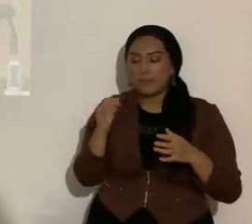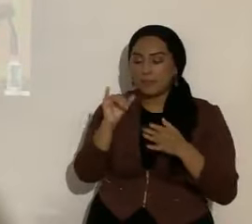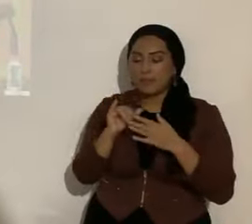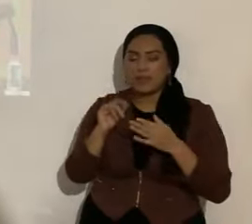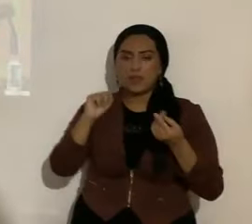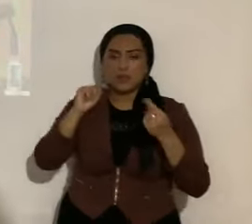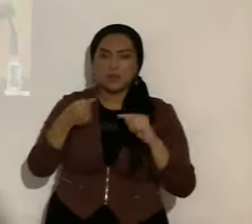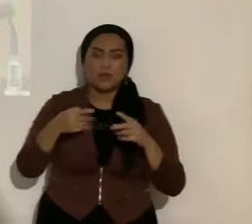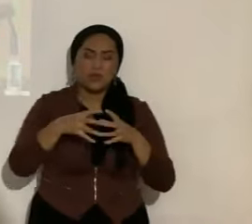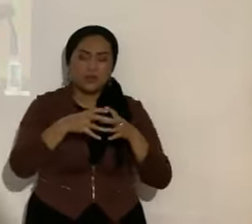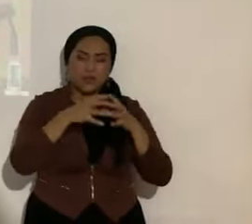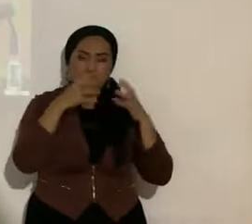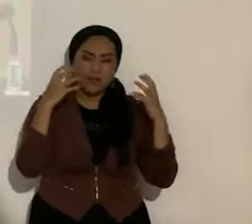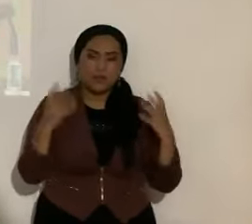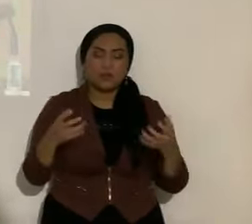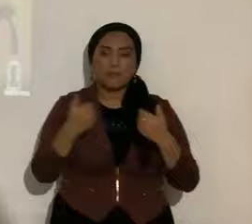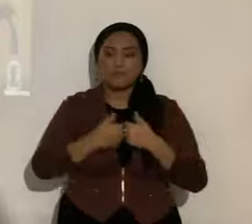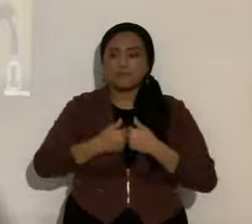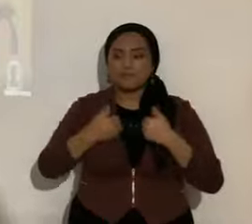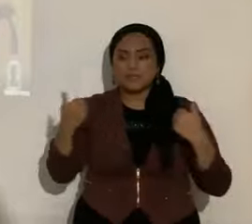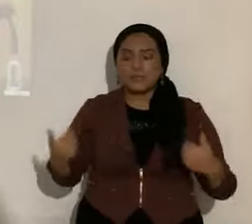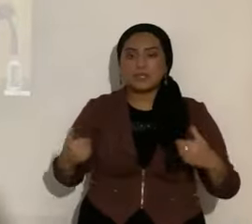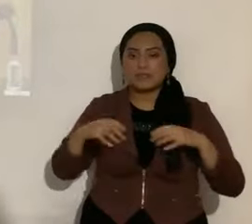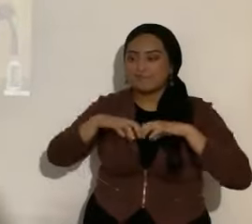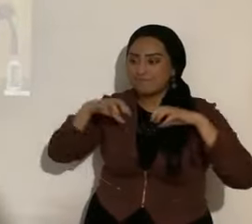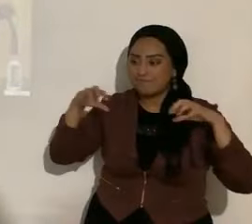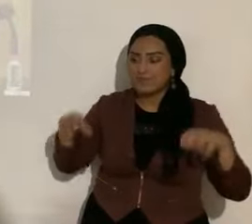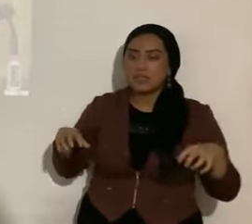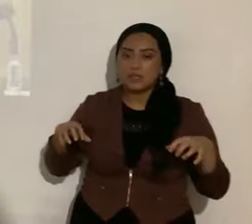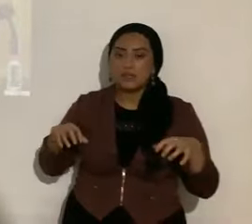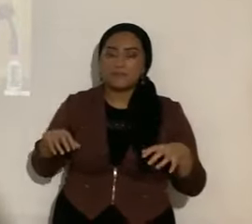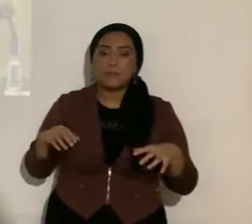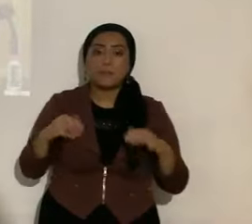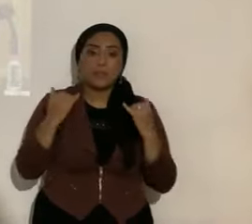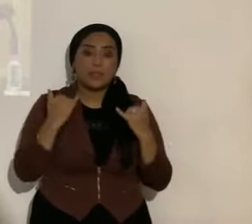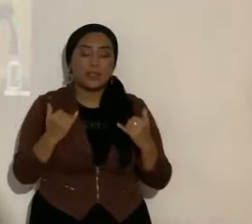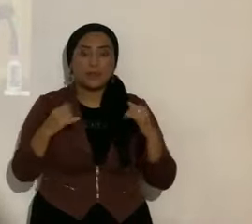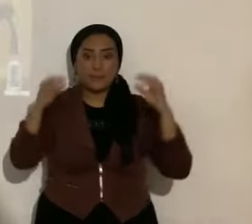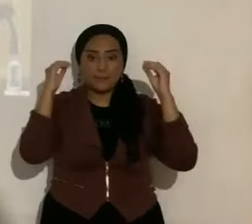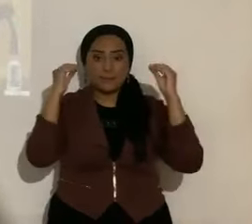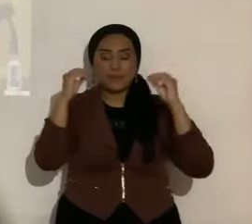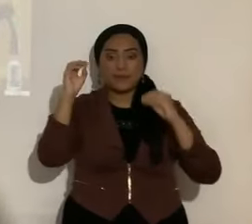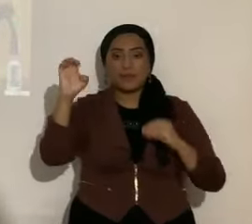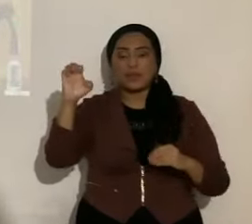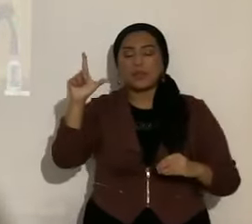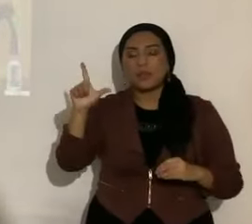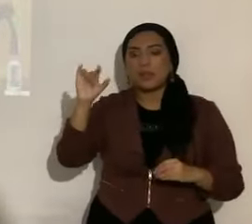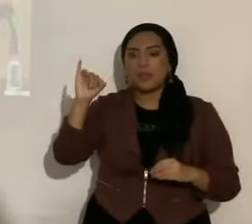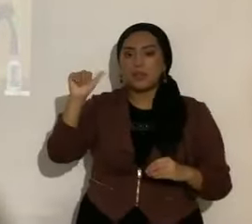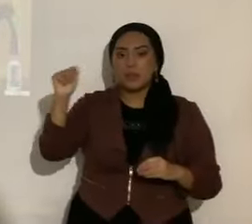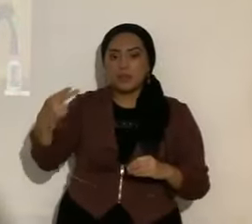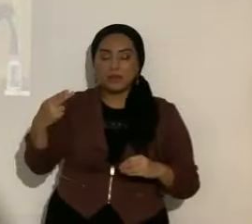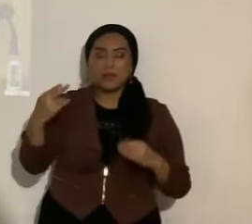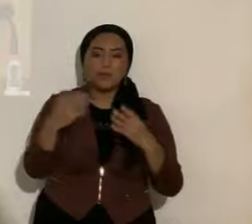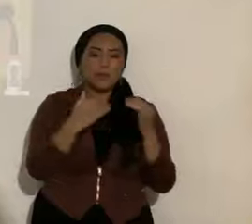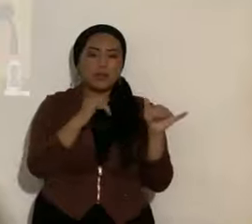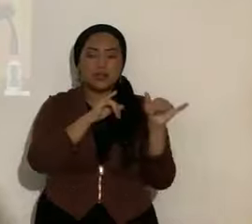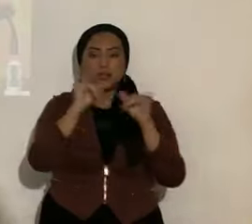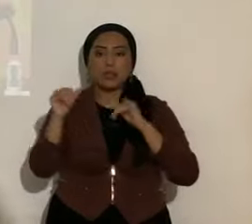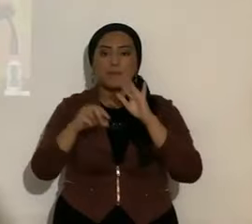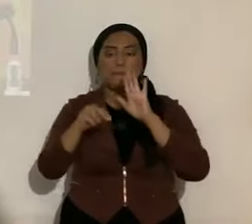le dolió mucho la separación. Ahora, el ministerio de Elías fue muy similar al